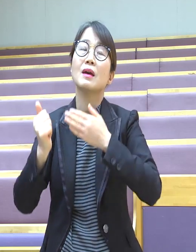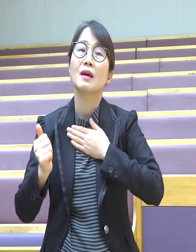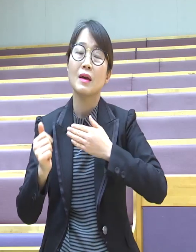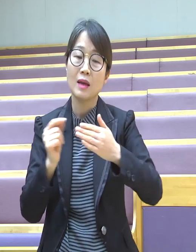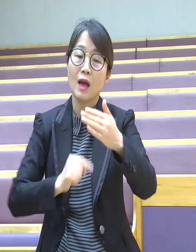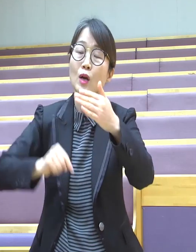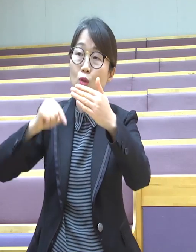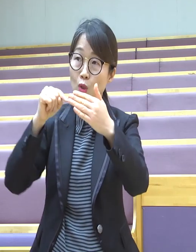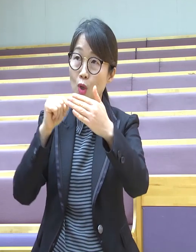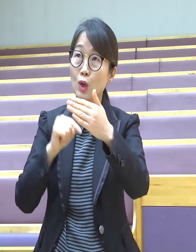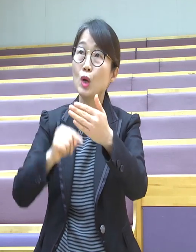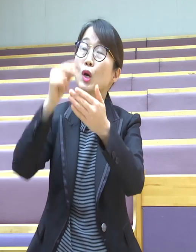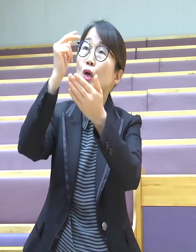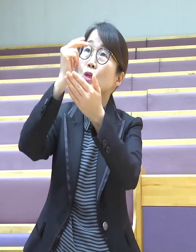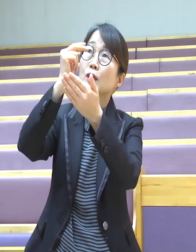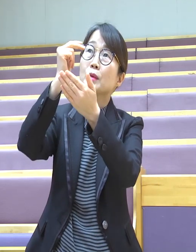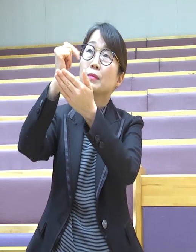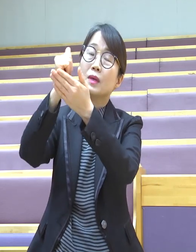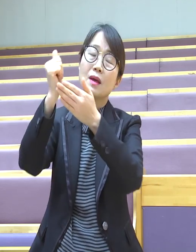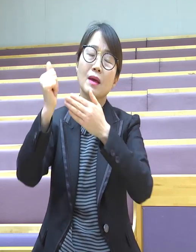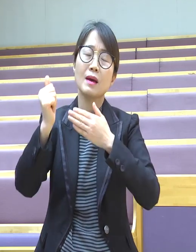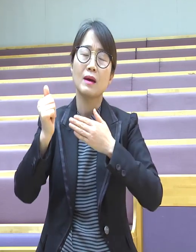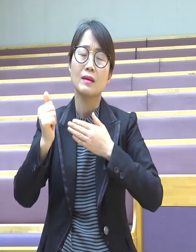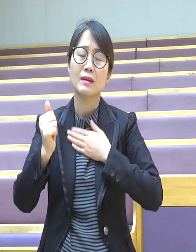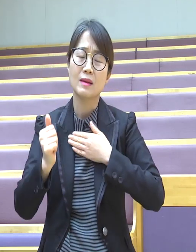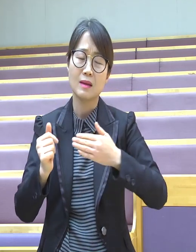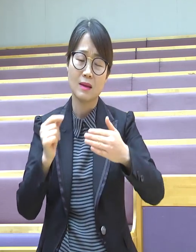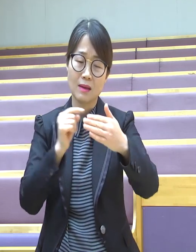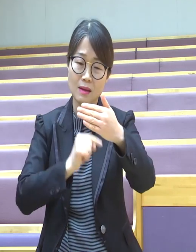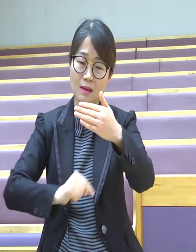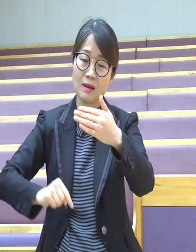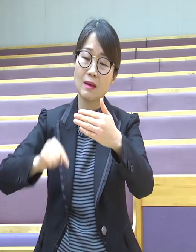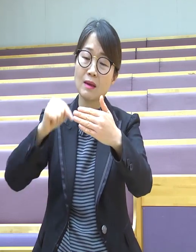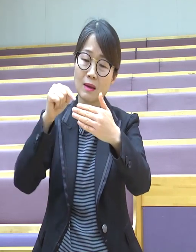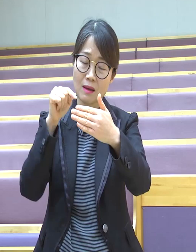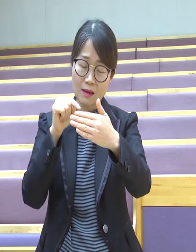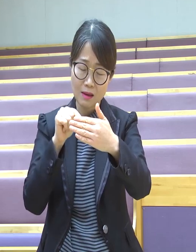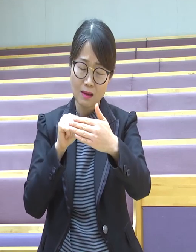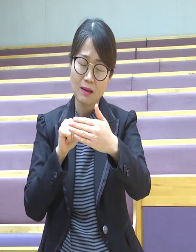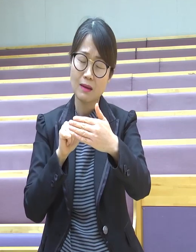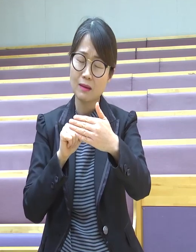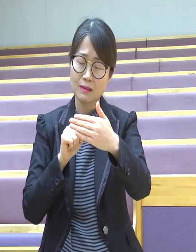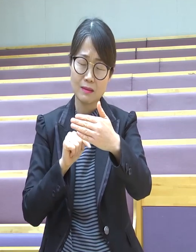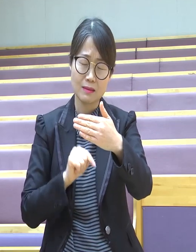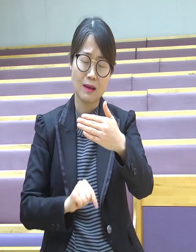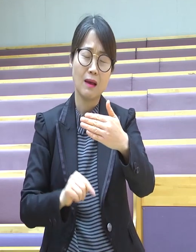주님 내 안에, 주님 내